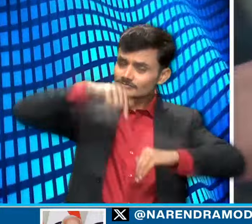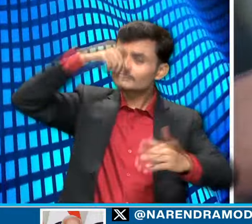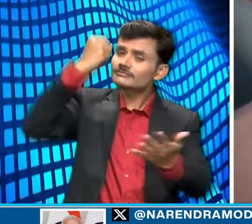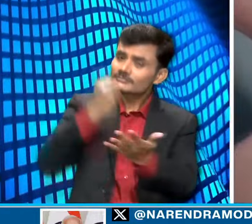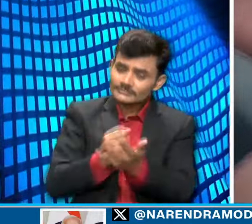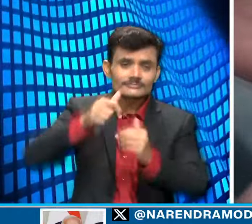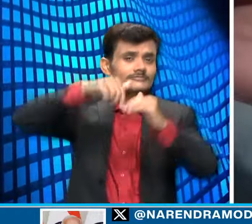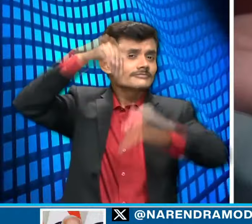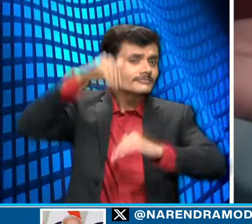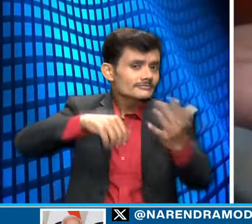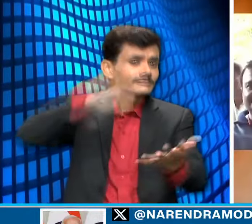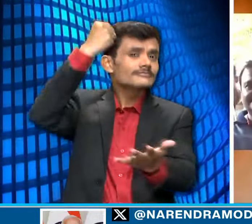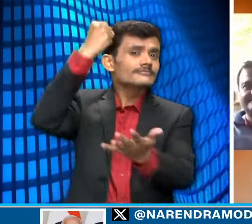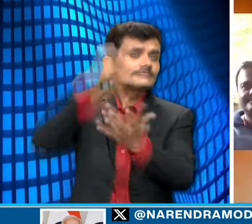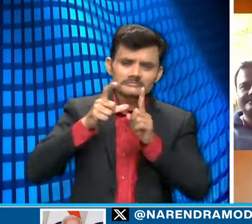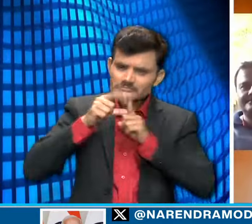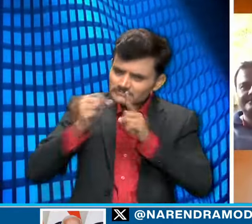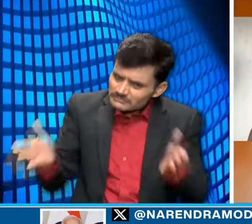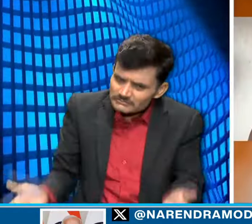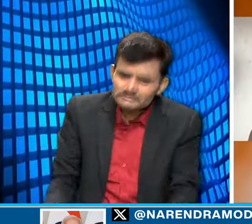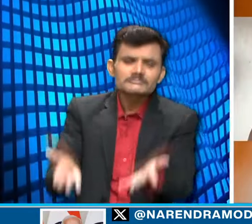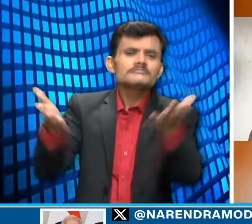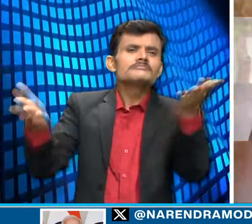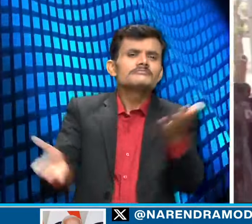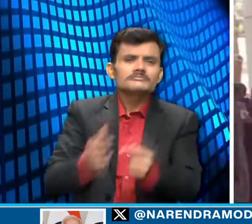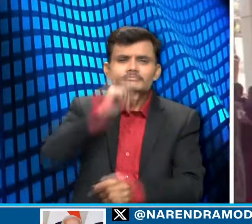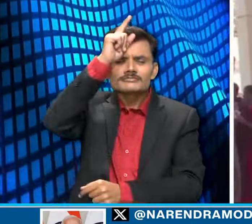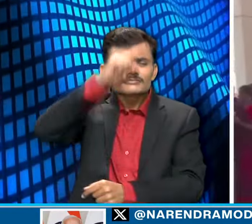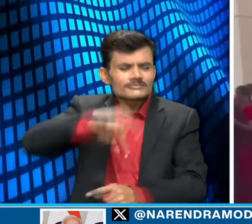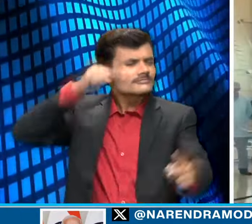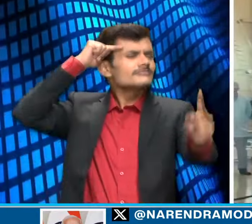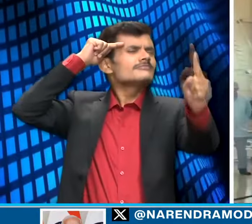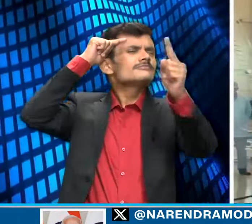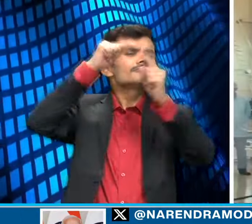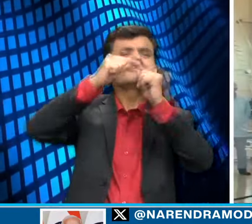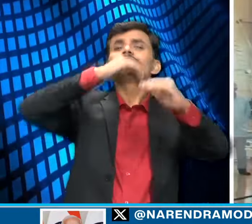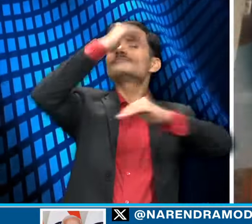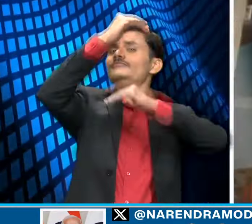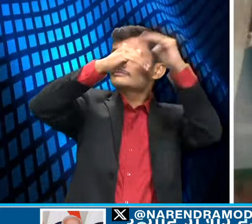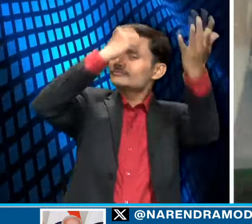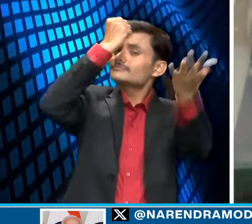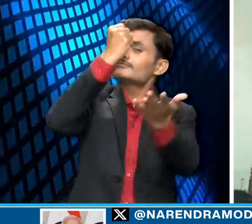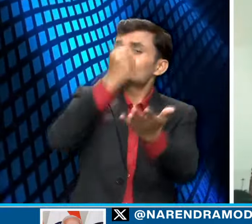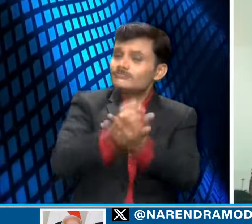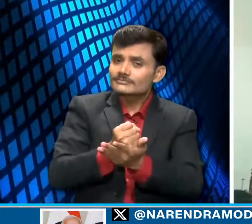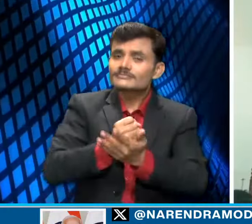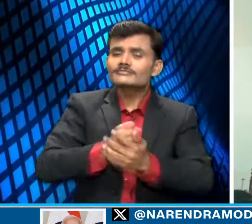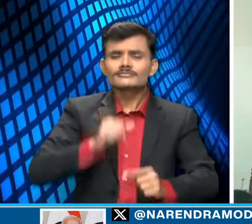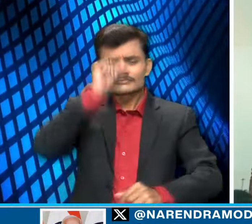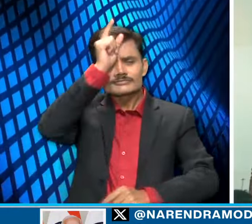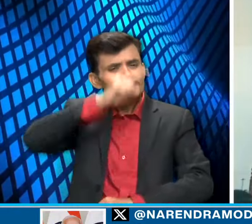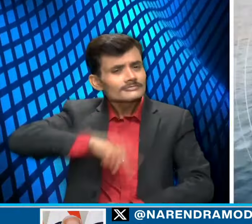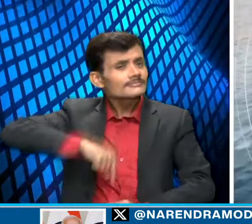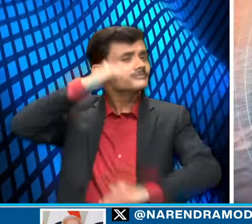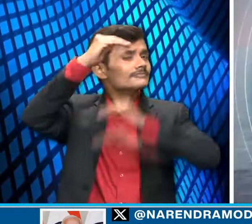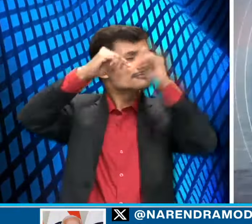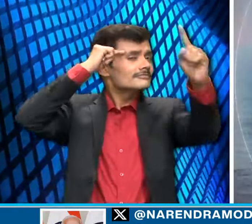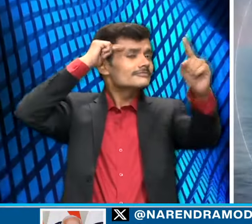مددان مددان میری جائے دل بھارت کے لیے